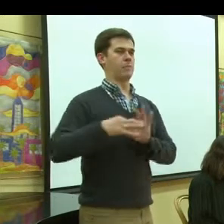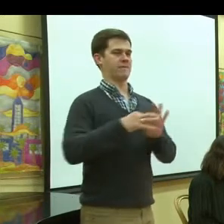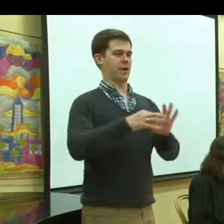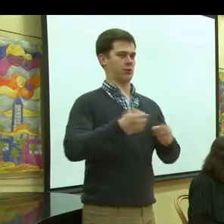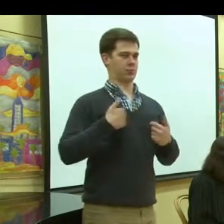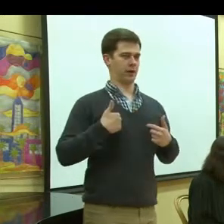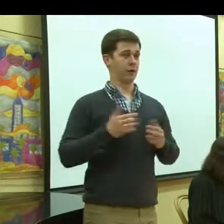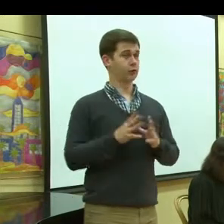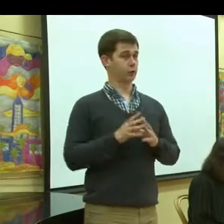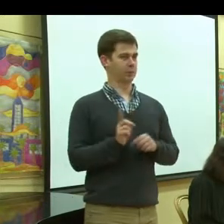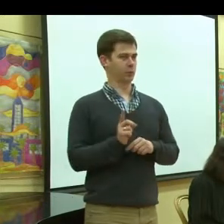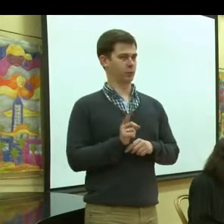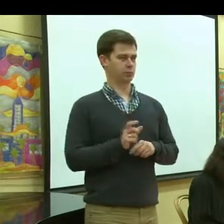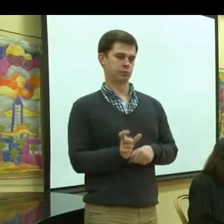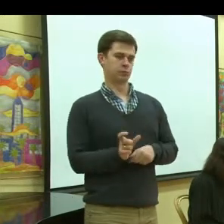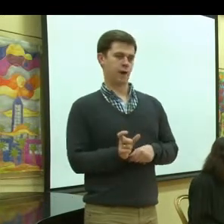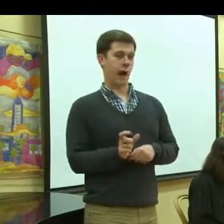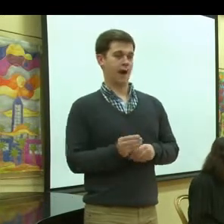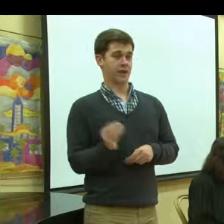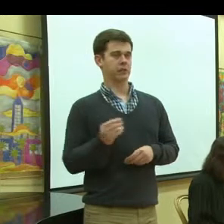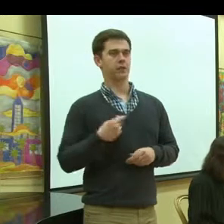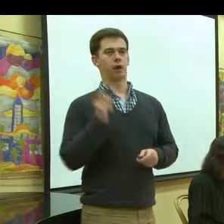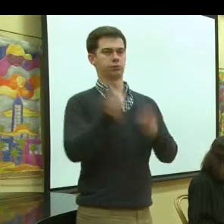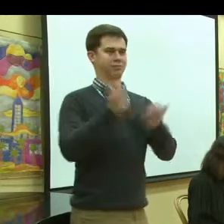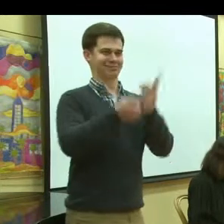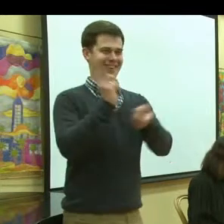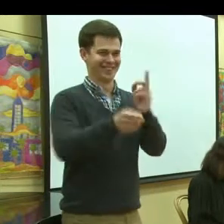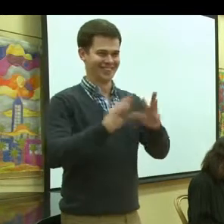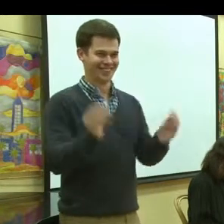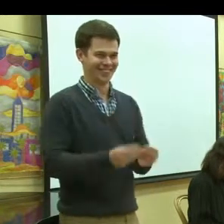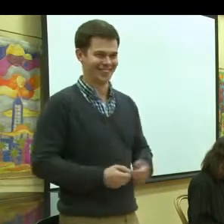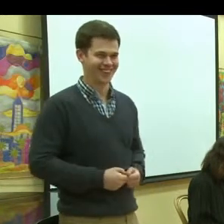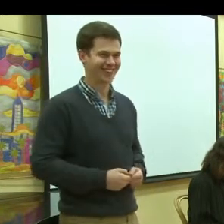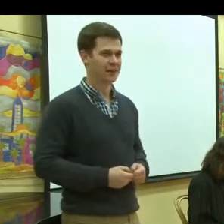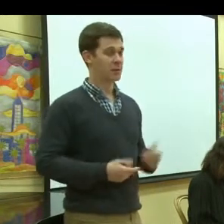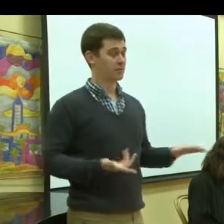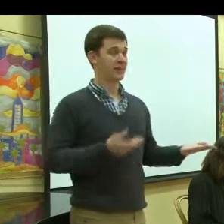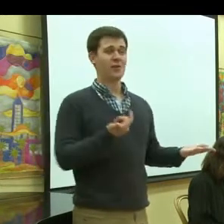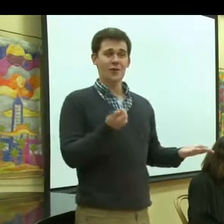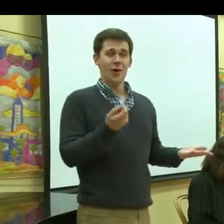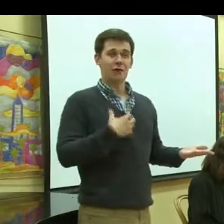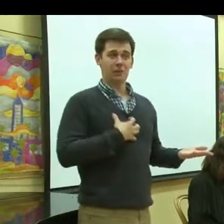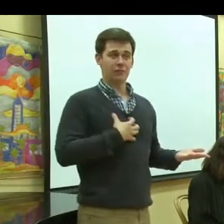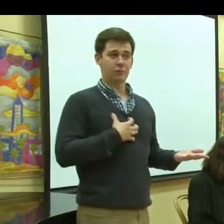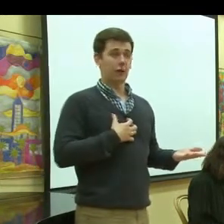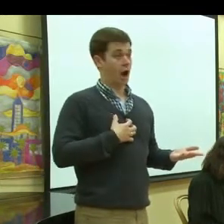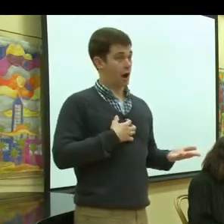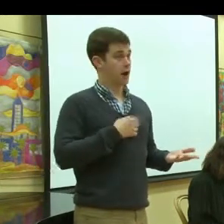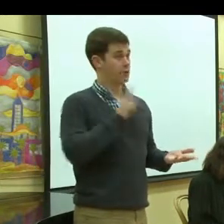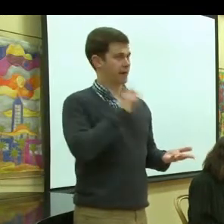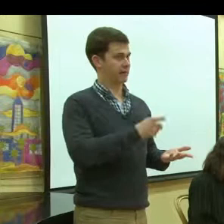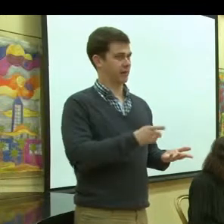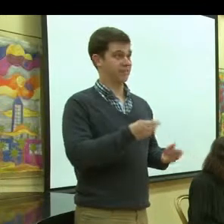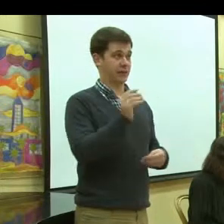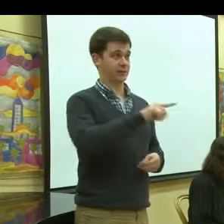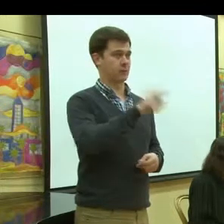10 minut. Muy poca mujer es que está dispuesta a ser capaz. No i to może śmieszne, ale tak naprawdę mało kobiet na coś takiego się zgadza.